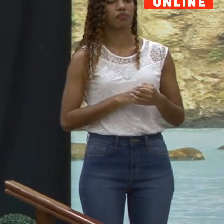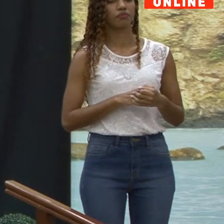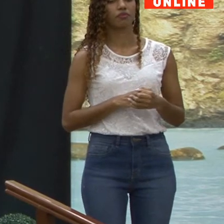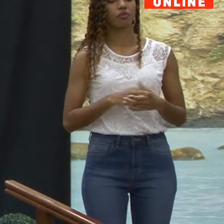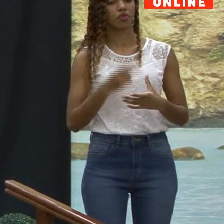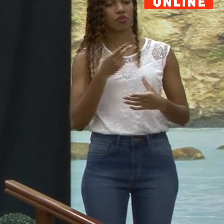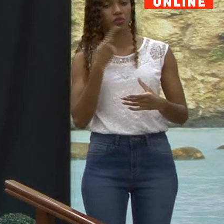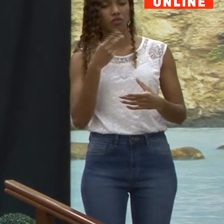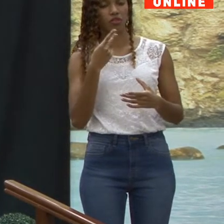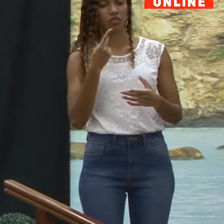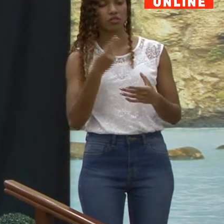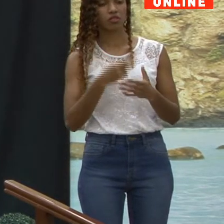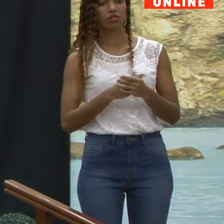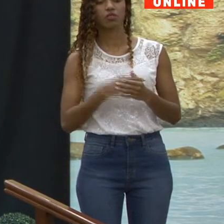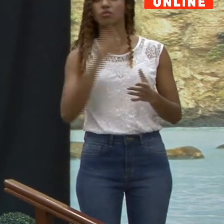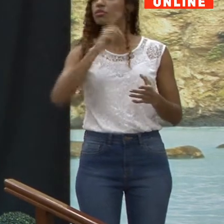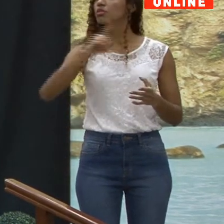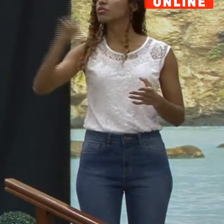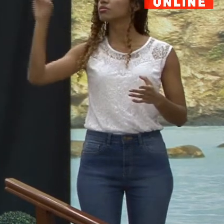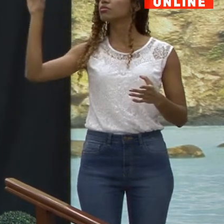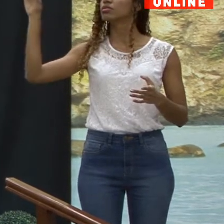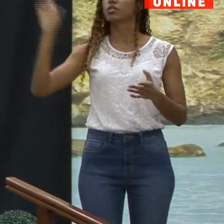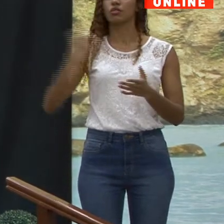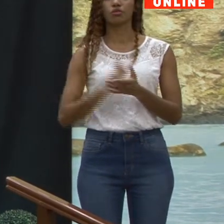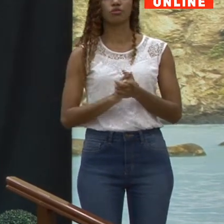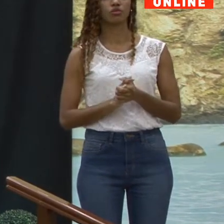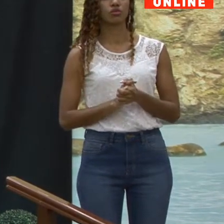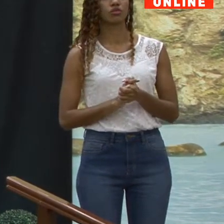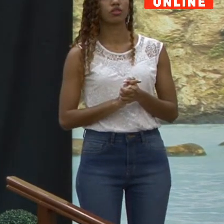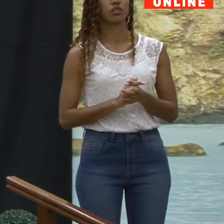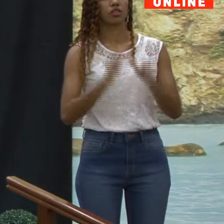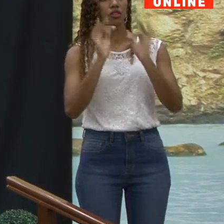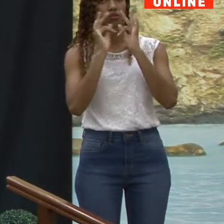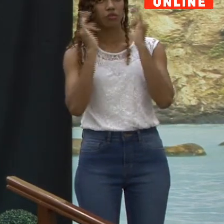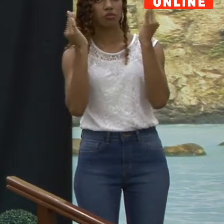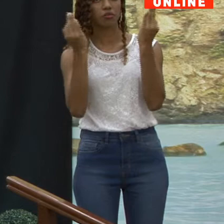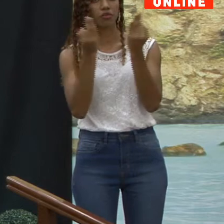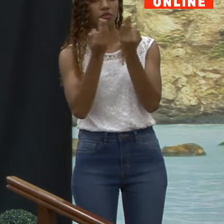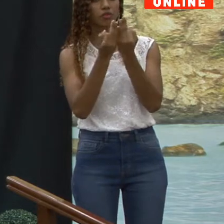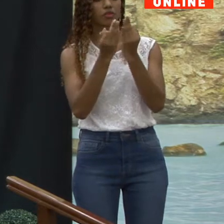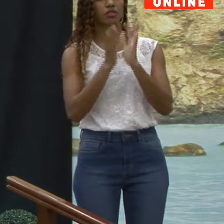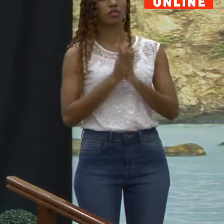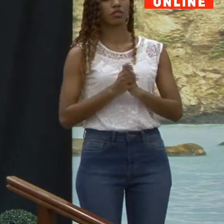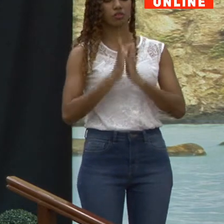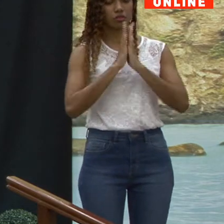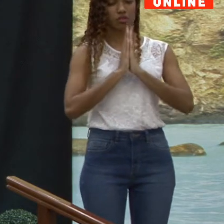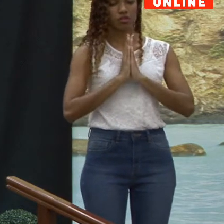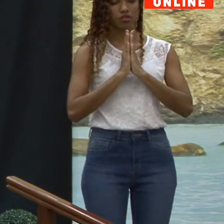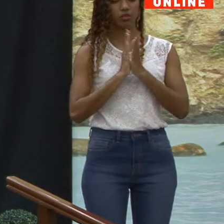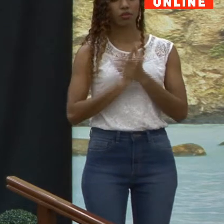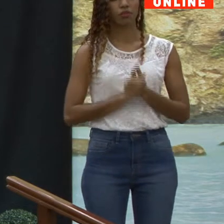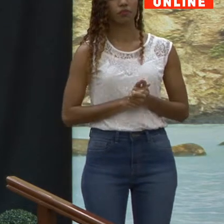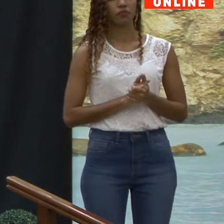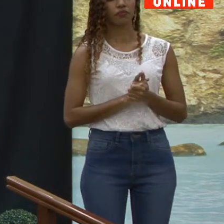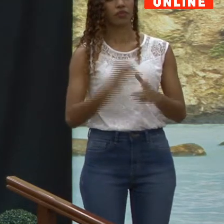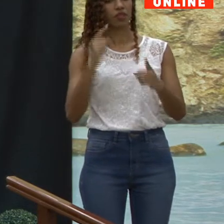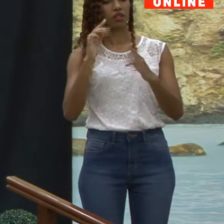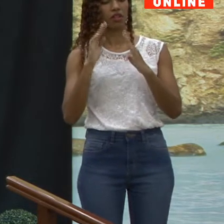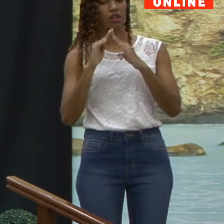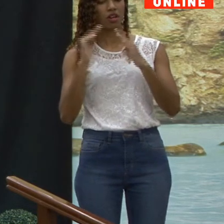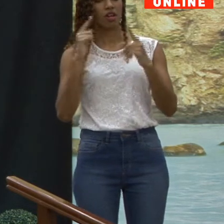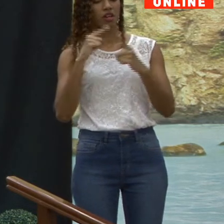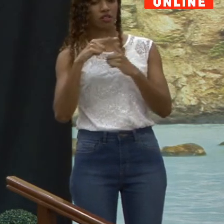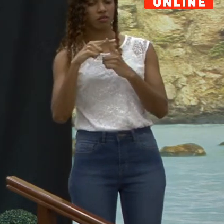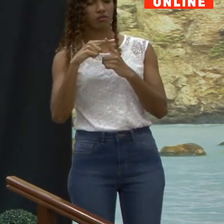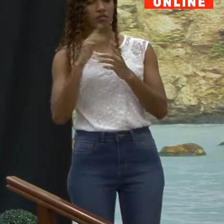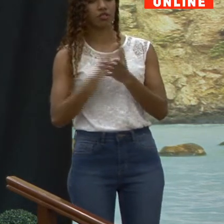falando com Deus acerca da família em oração. A igreja tem, mesmo